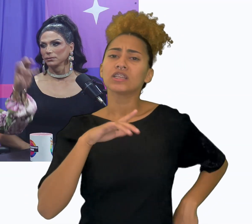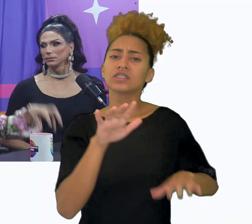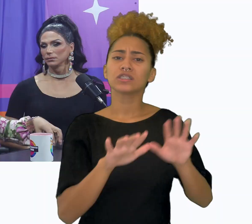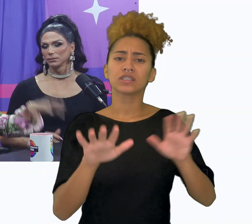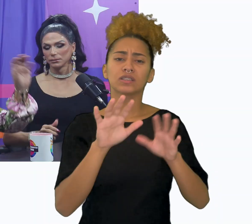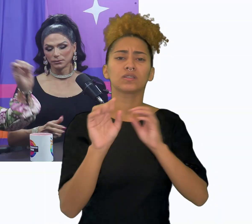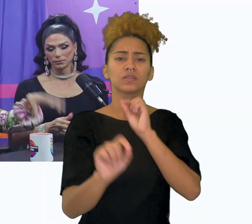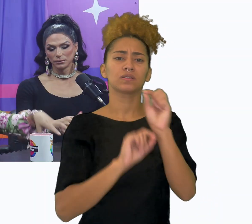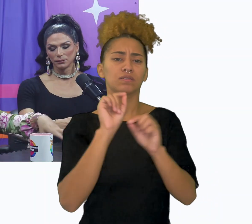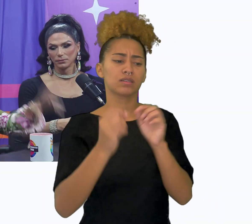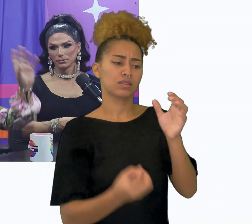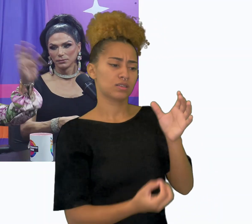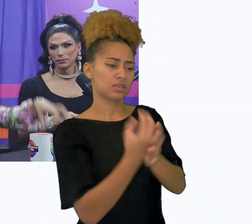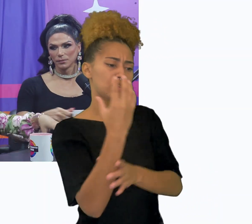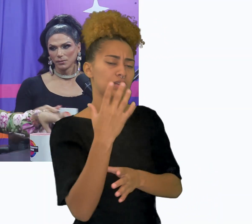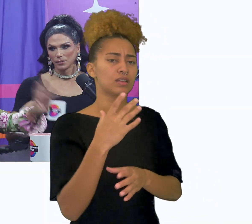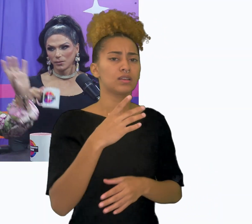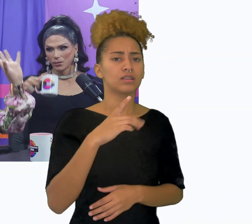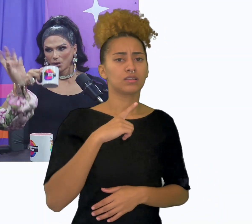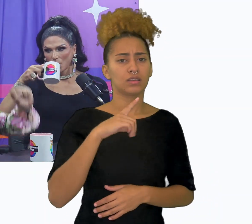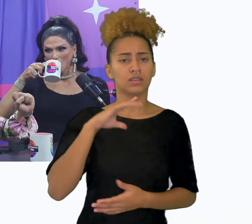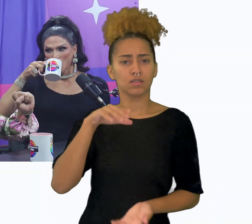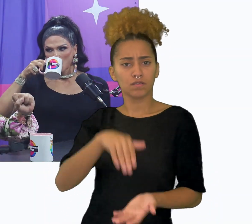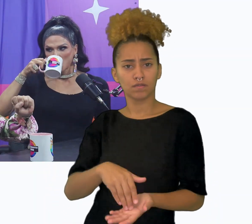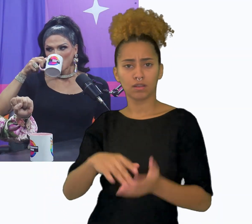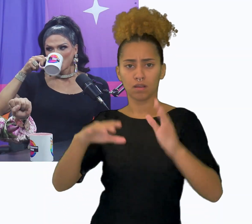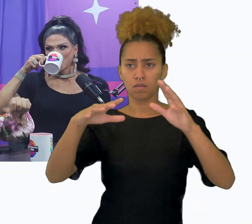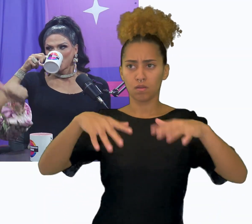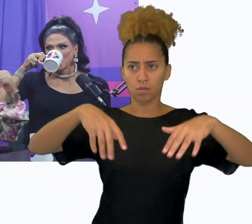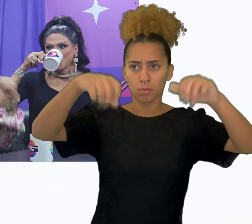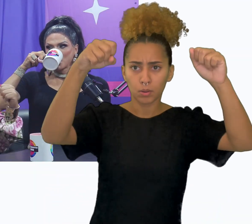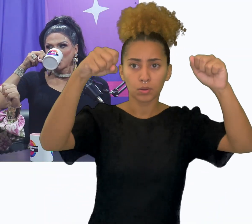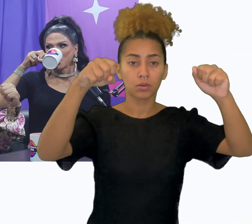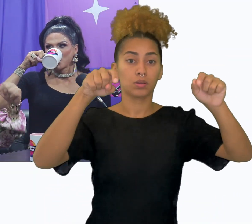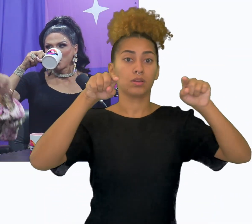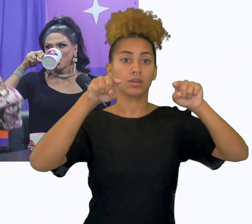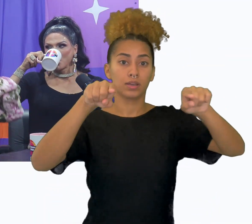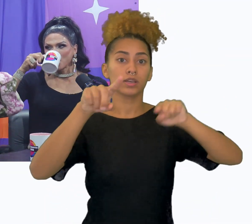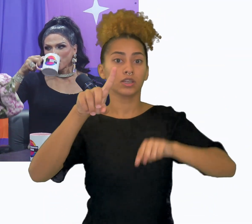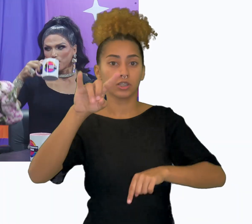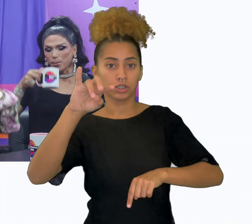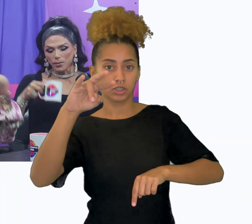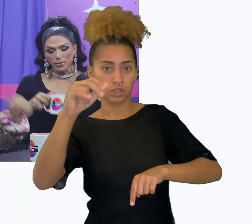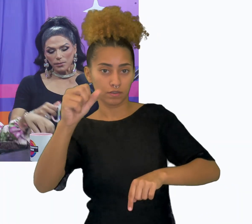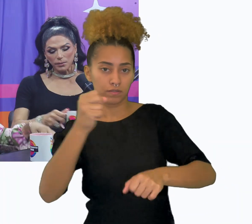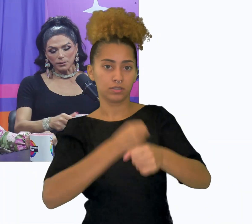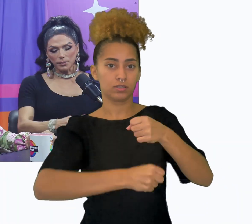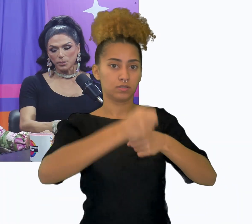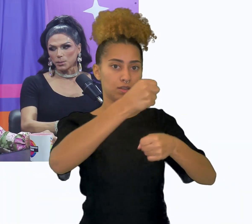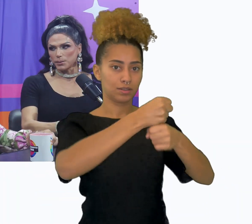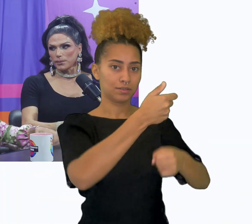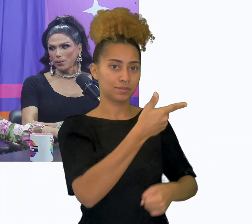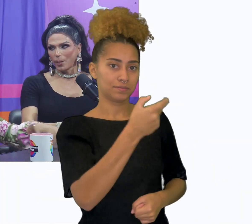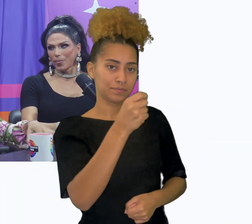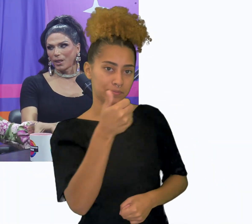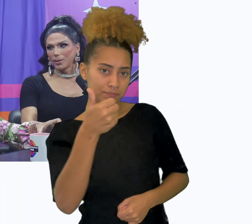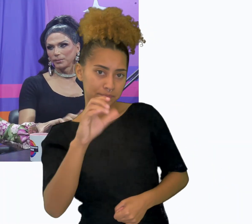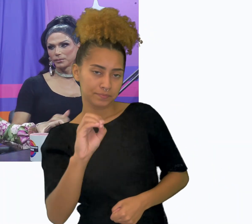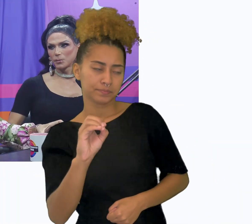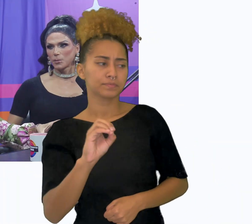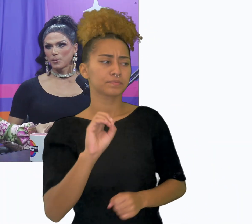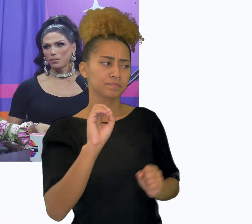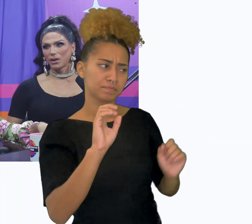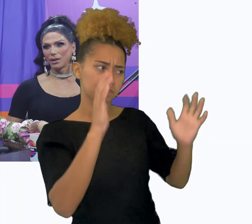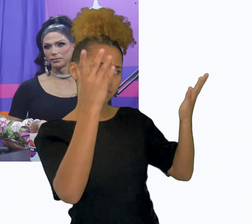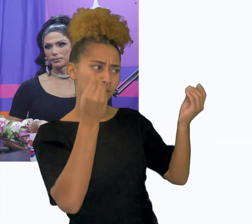estabelecido. Faz o número, faz o pose final, apaga as luzes. Nesse Divas de 2010, quando eu decidi... É o